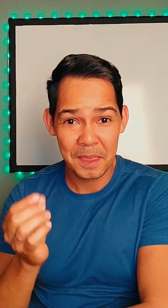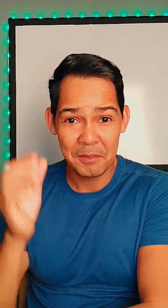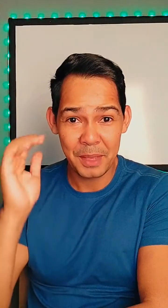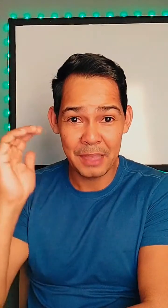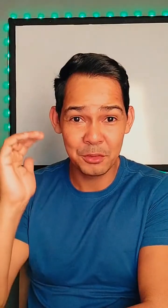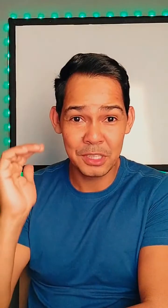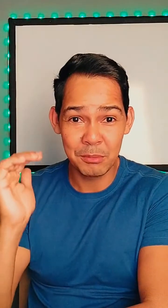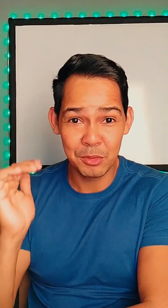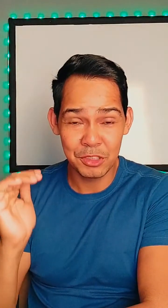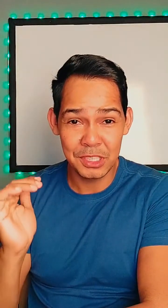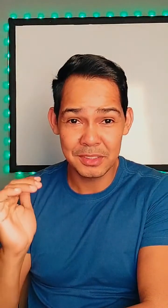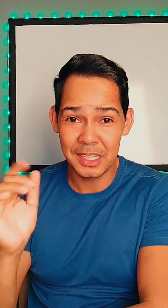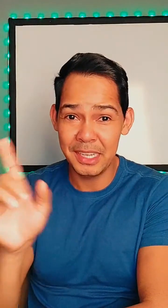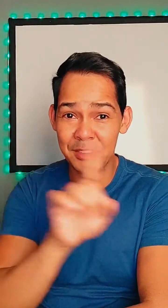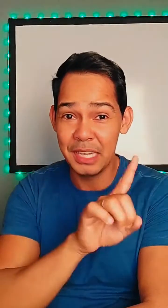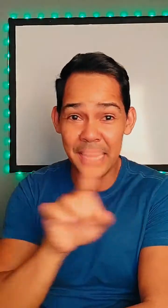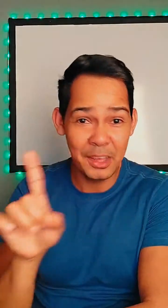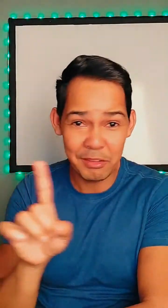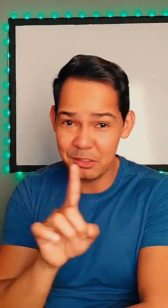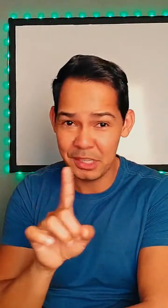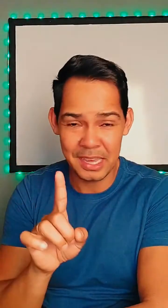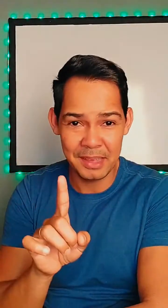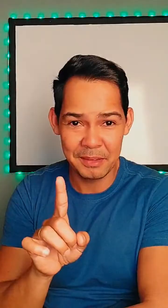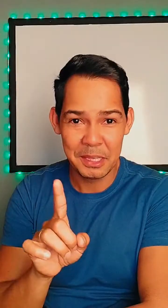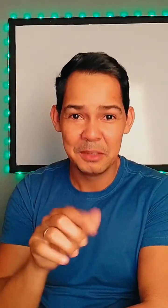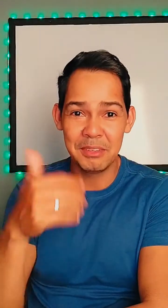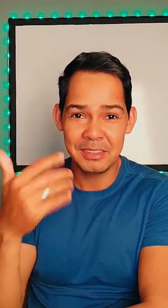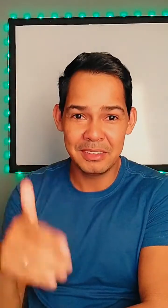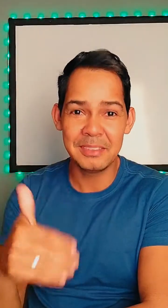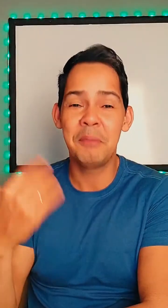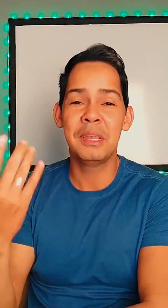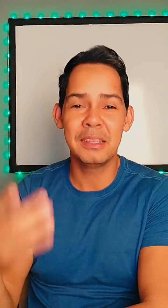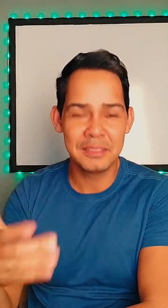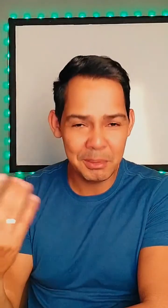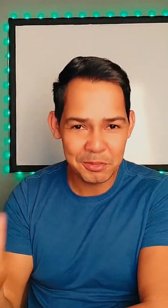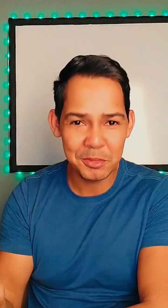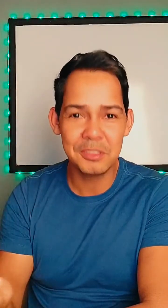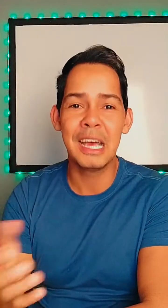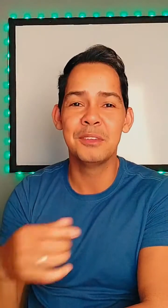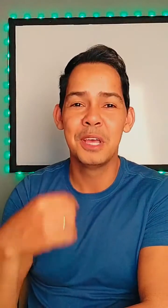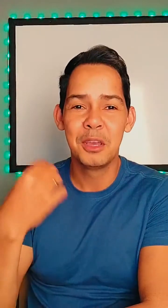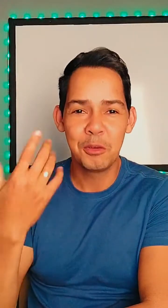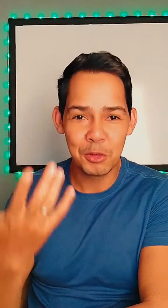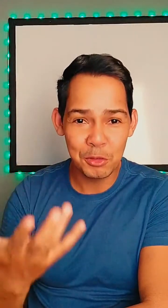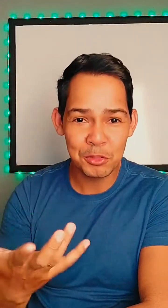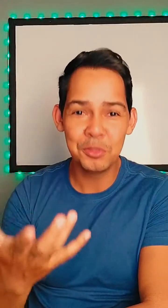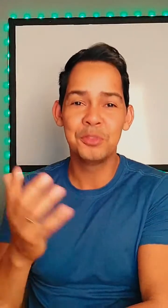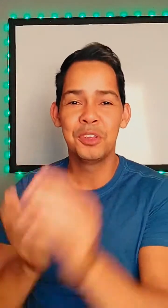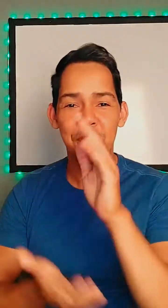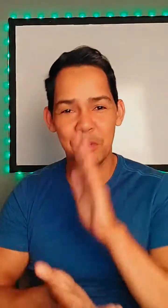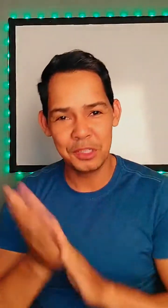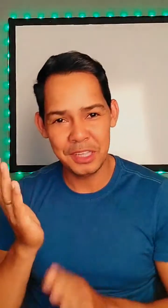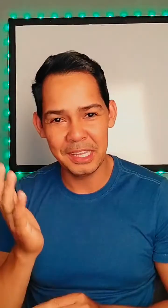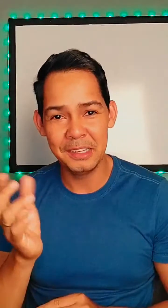ficar estudando por diquinhas na internet, não vai chegar lá. Você vai terminar sempre frustrado, contra um surdo, corri dele. Se